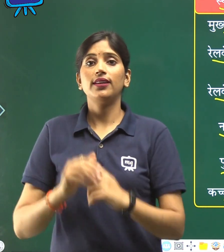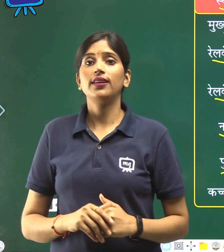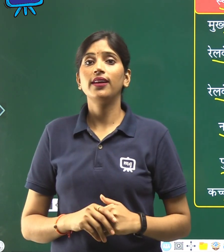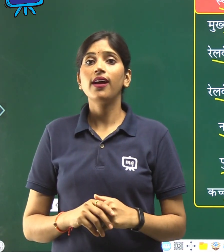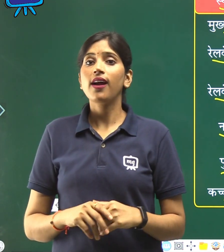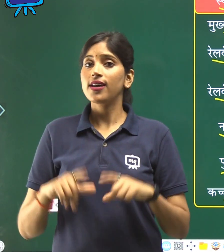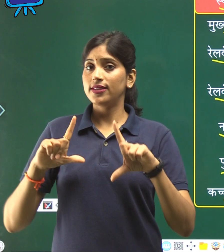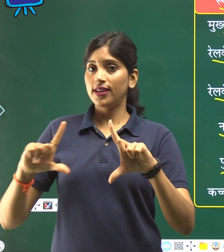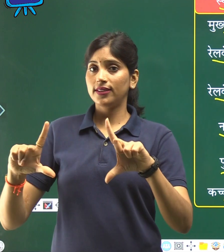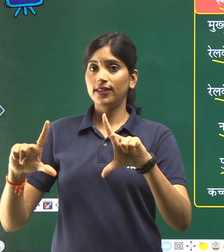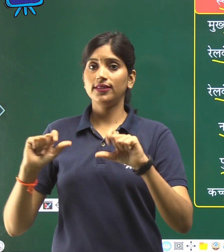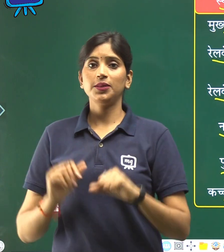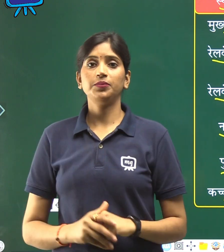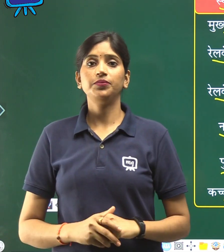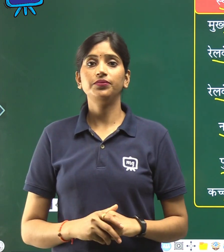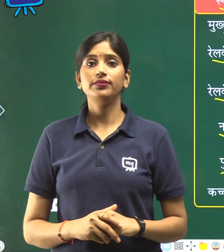संकेत